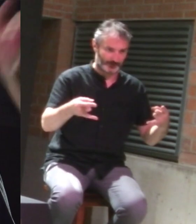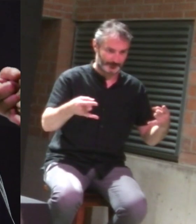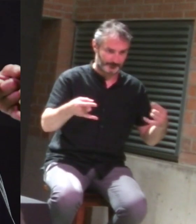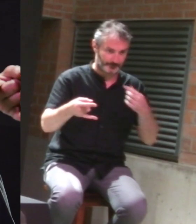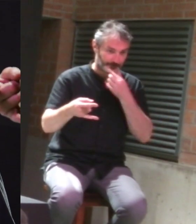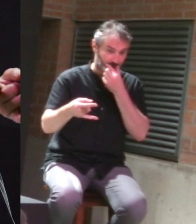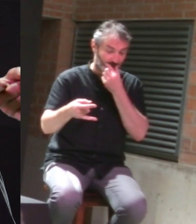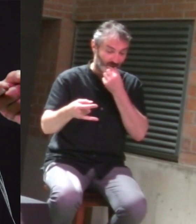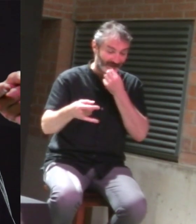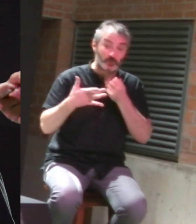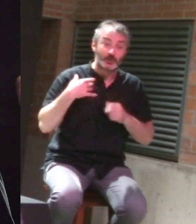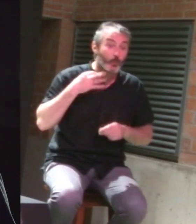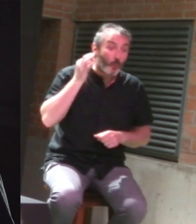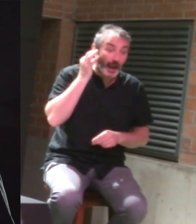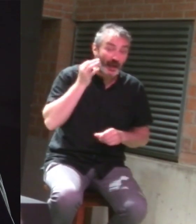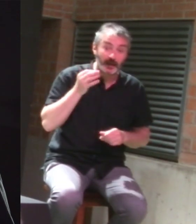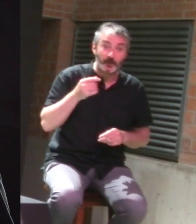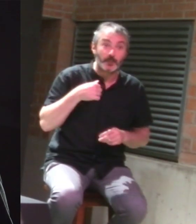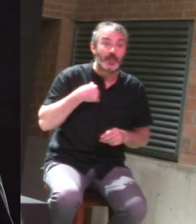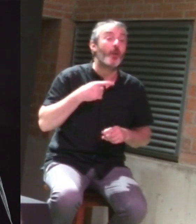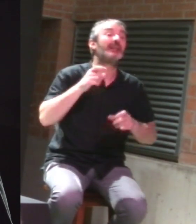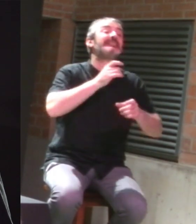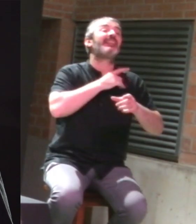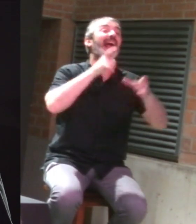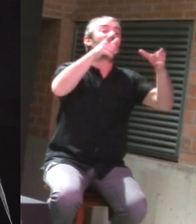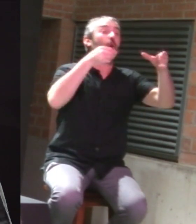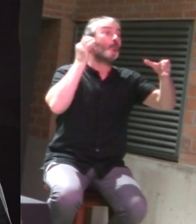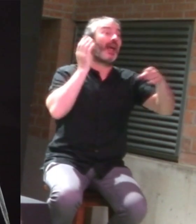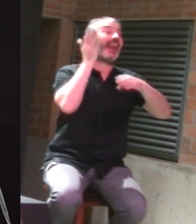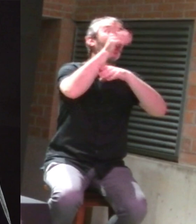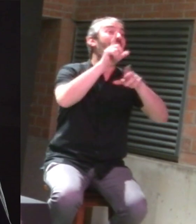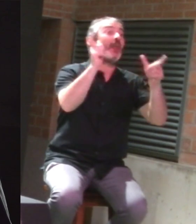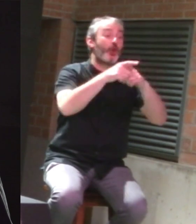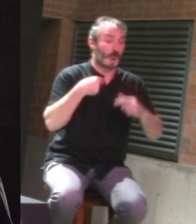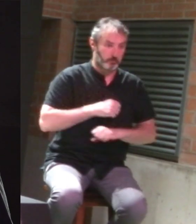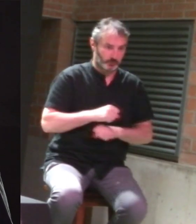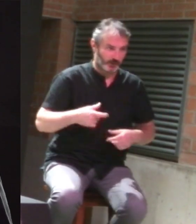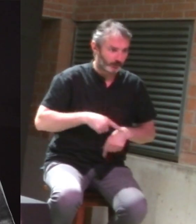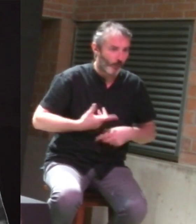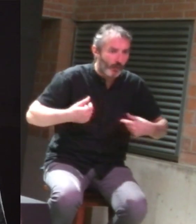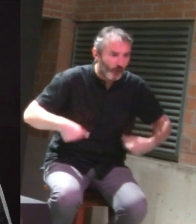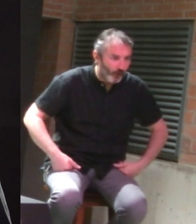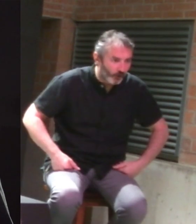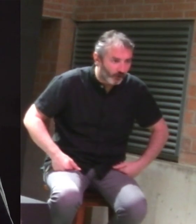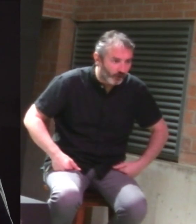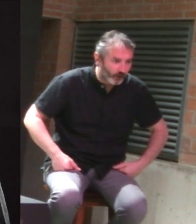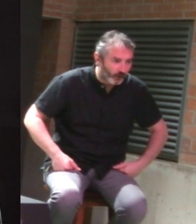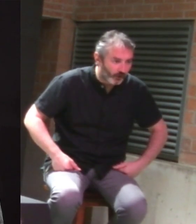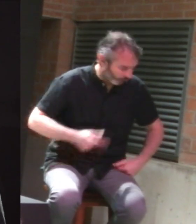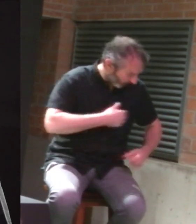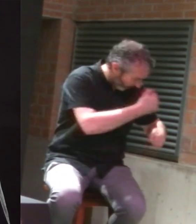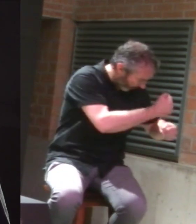prácticamente imposible que las mujeres tuvieran tiempo para ir a las reuniones sindicales. ¿De dónde sacaban el tiempo? Si trabajaban 10